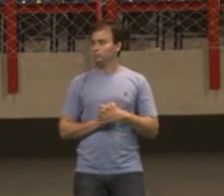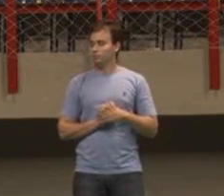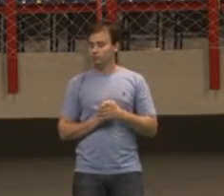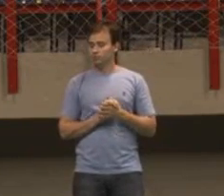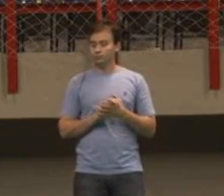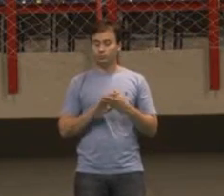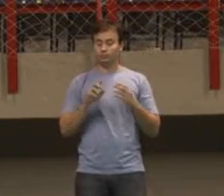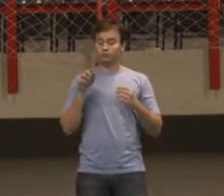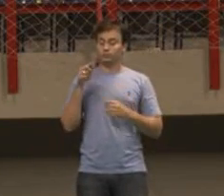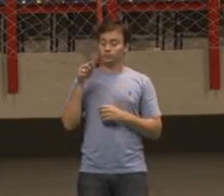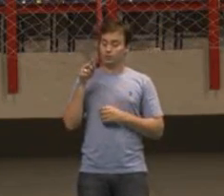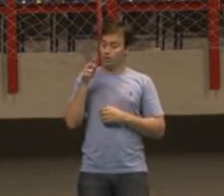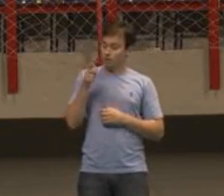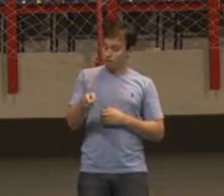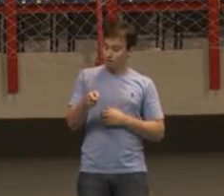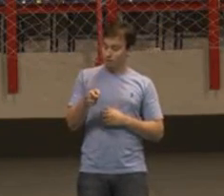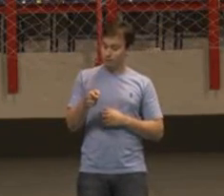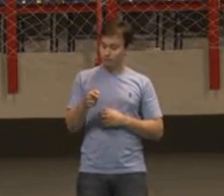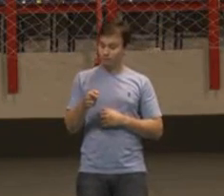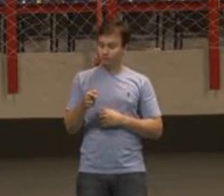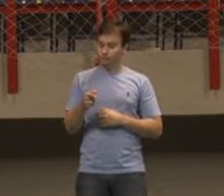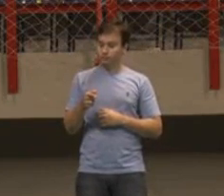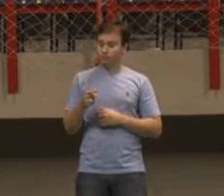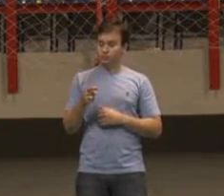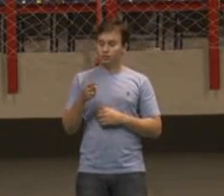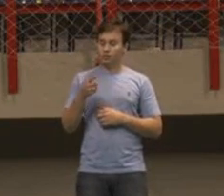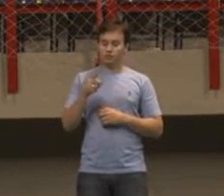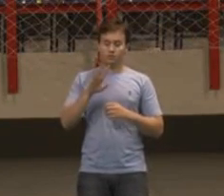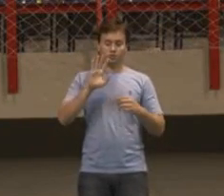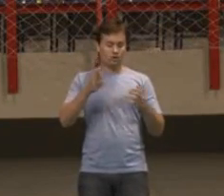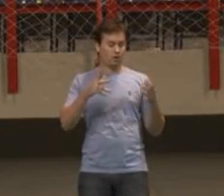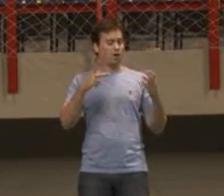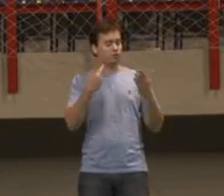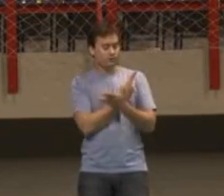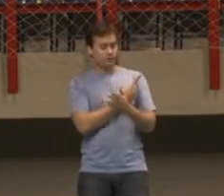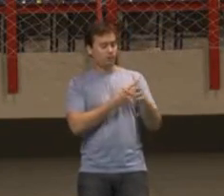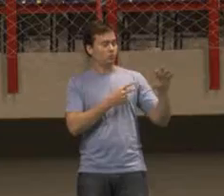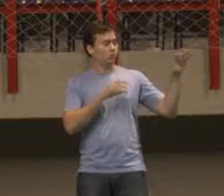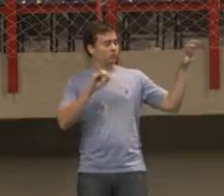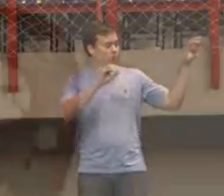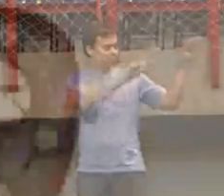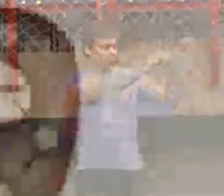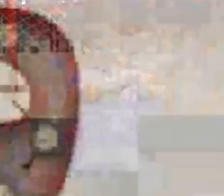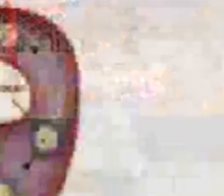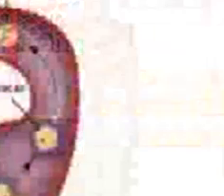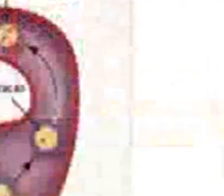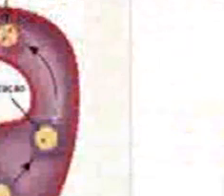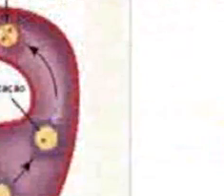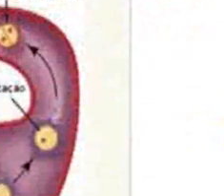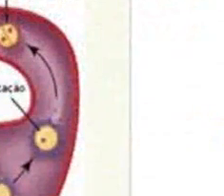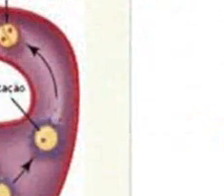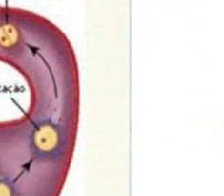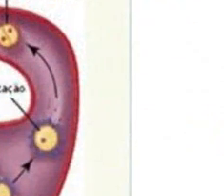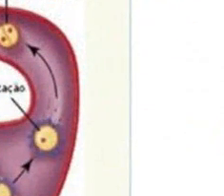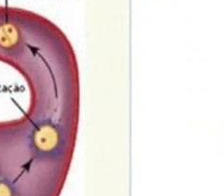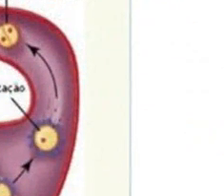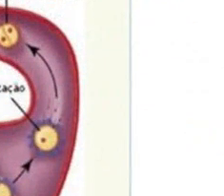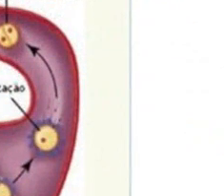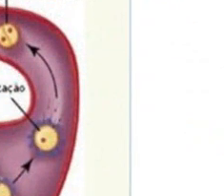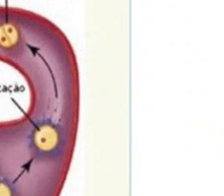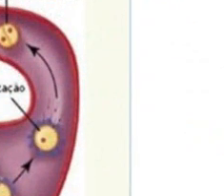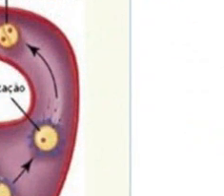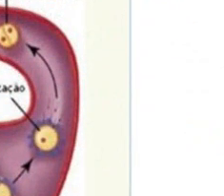Esse embriãozinho acabou de colar no útero. Essa massa acabou